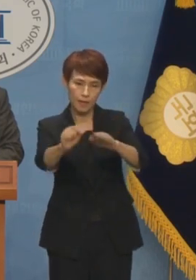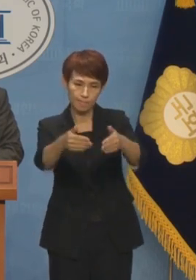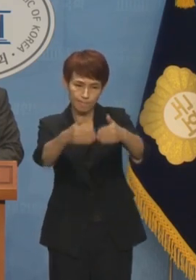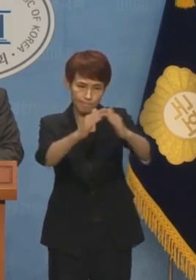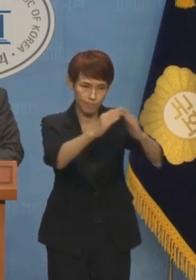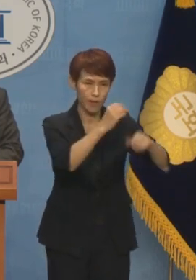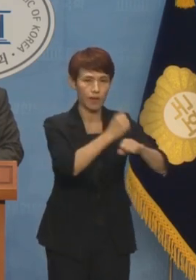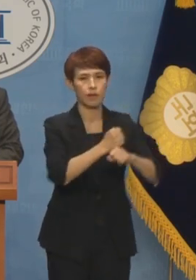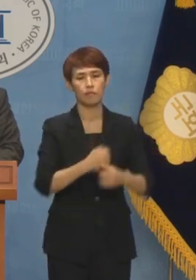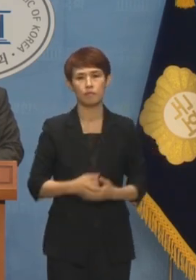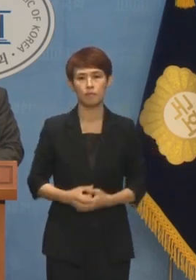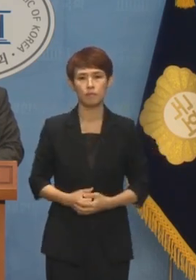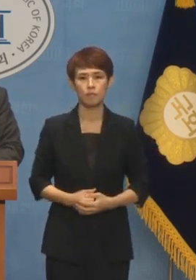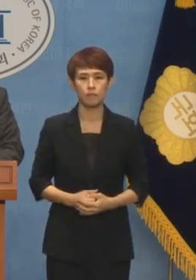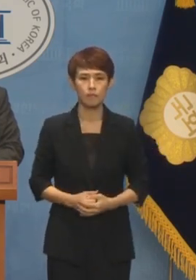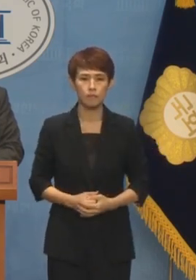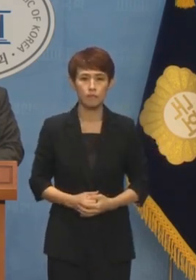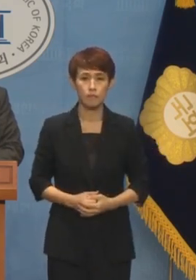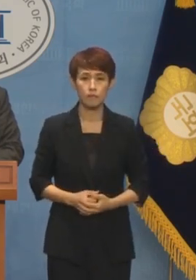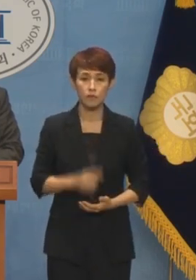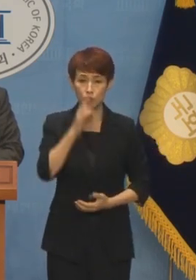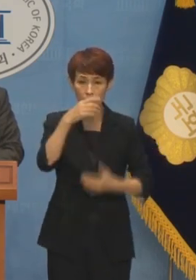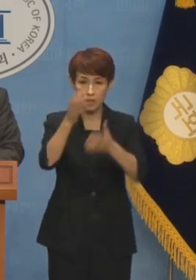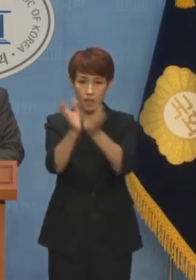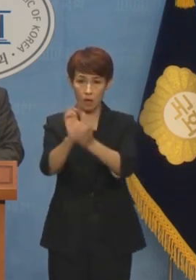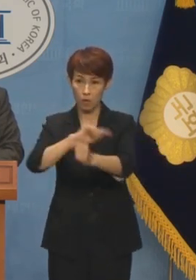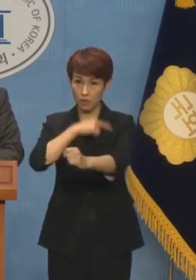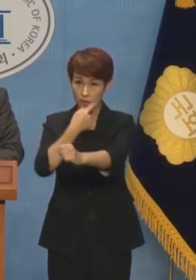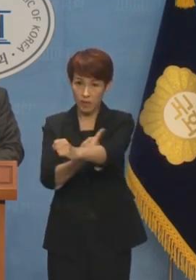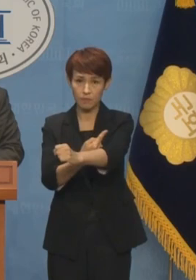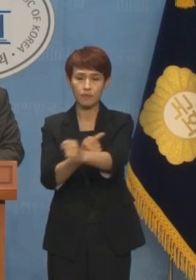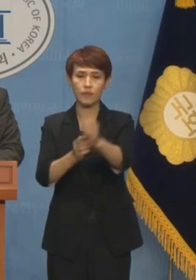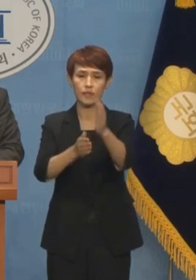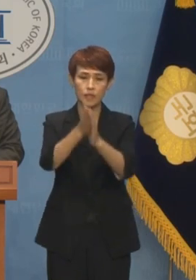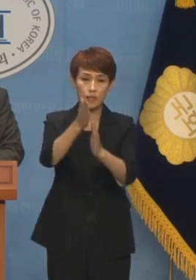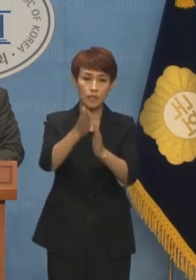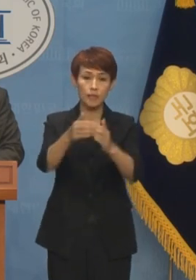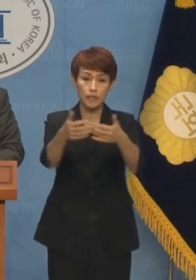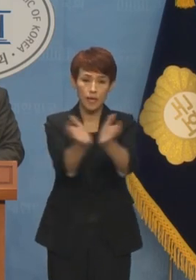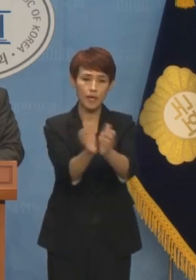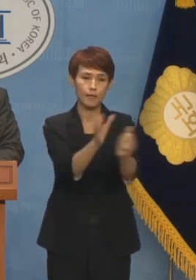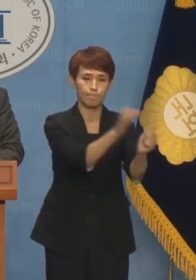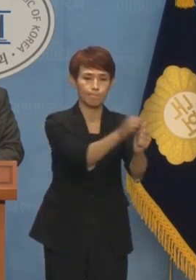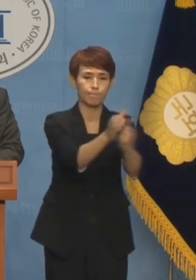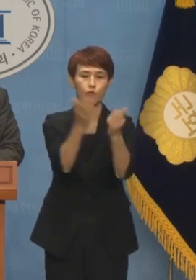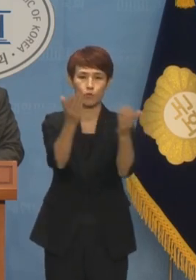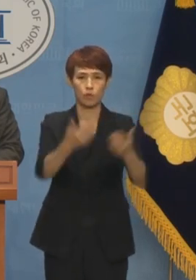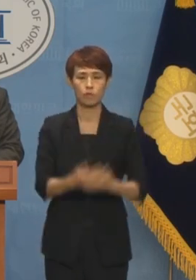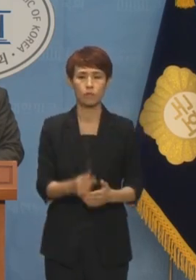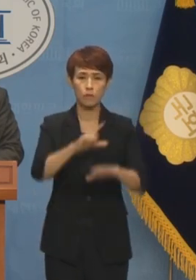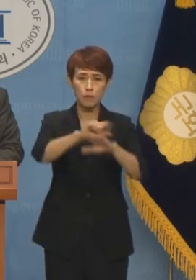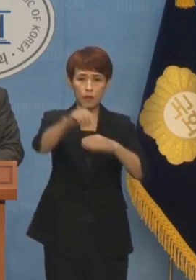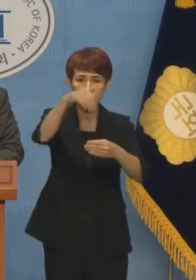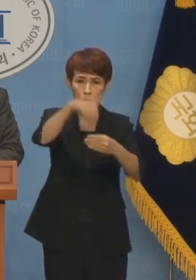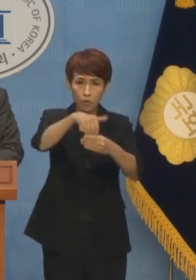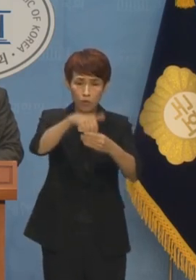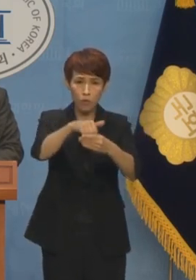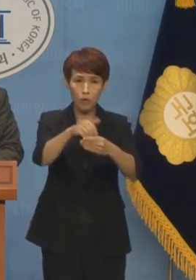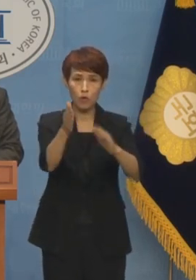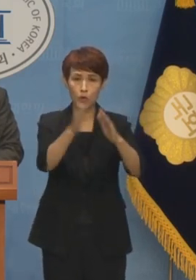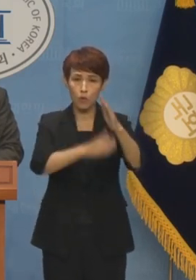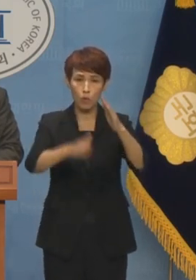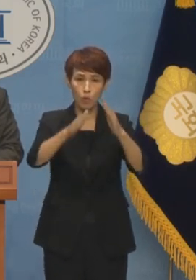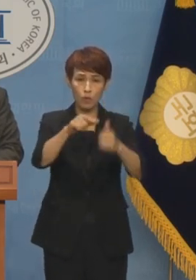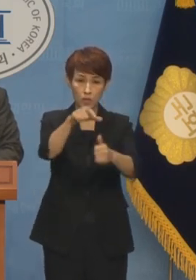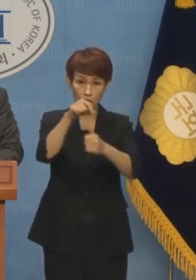가능하도록 하겠습니다. 중앙당 권한을 시도당에 이양하겠습니다. 지방선거의 실질적 공천권을